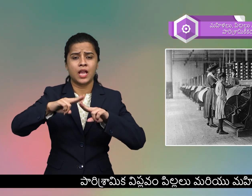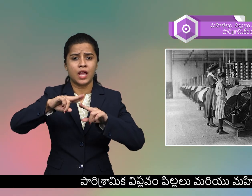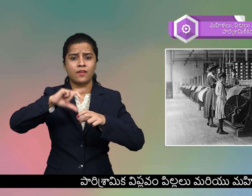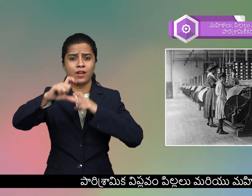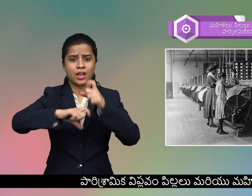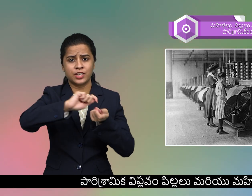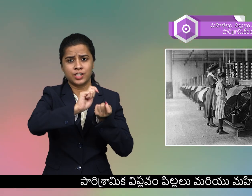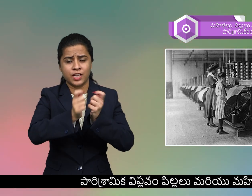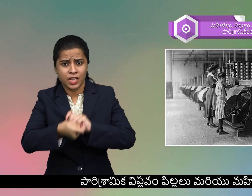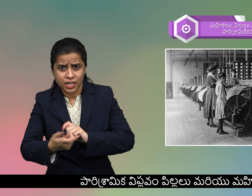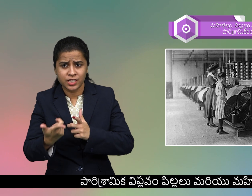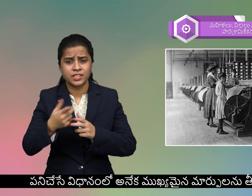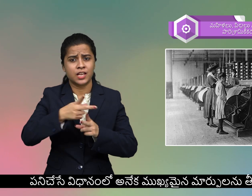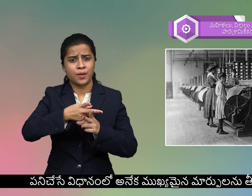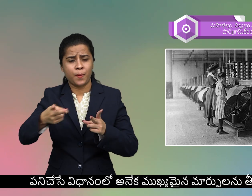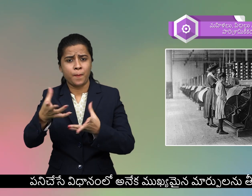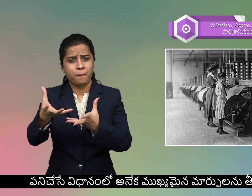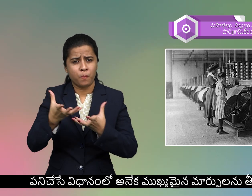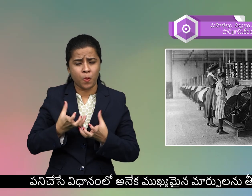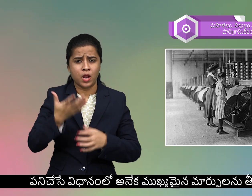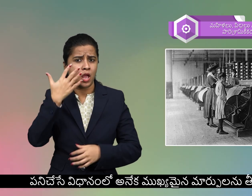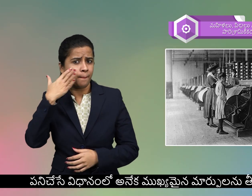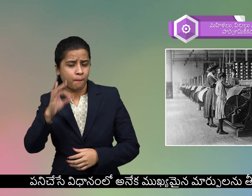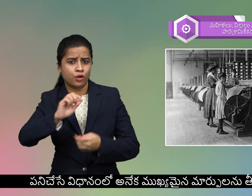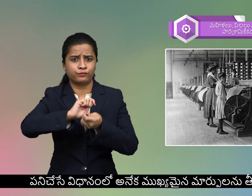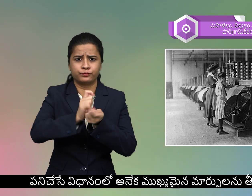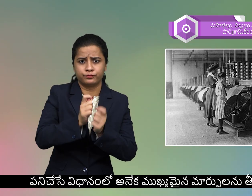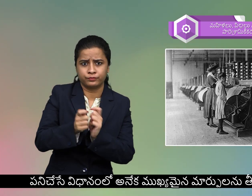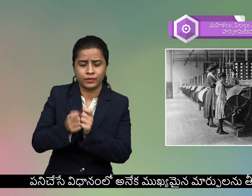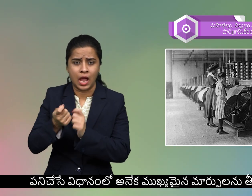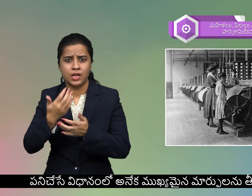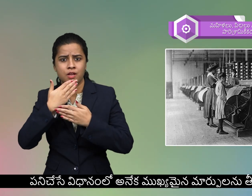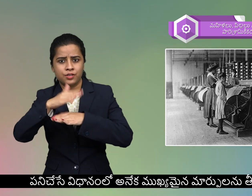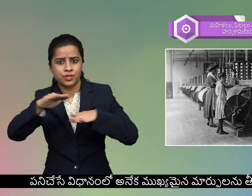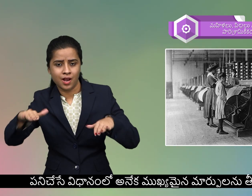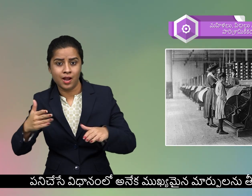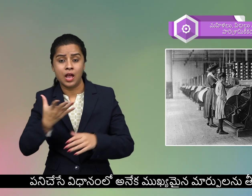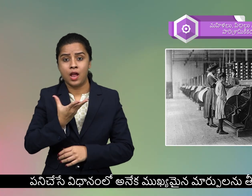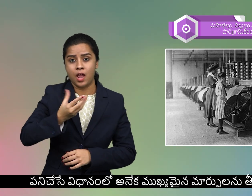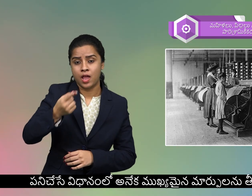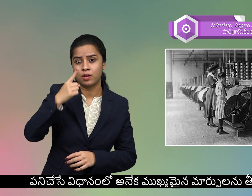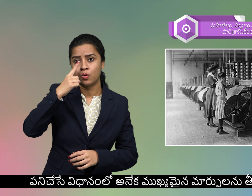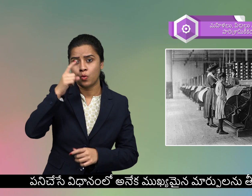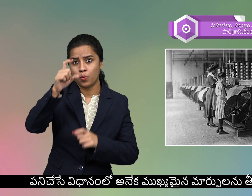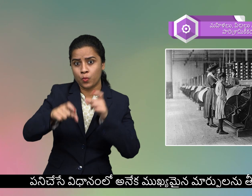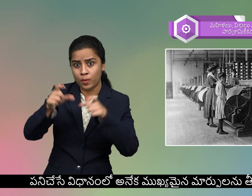పిల్లలు మరియు మహిళలు పనిచేసే విధానంలో అనేక ముఖ్యమైన మార్పులను తీసుకువచ్చింది.